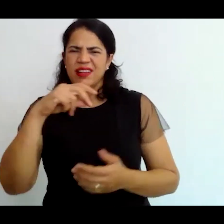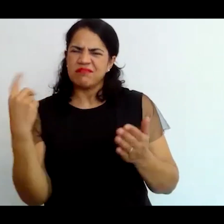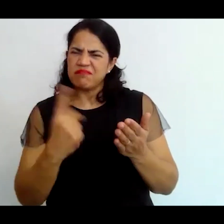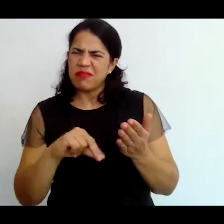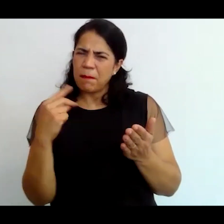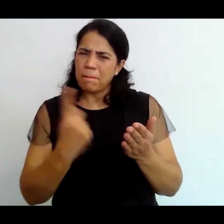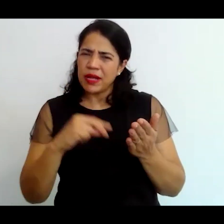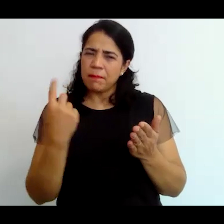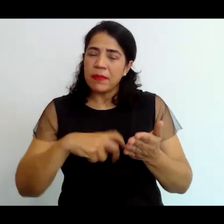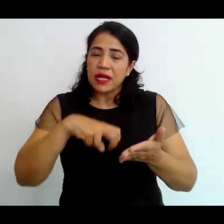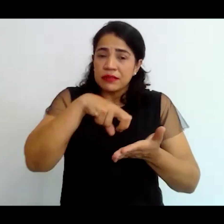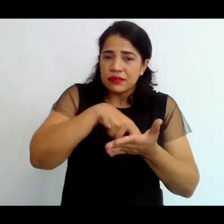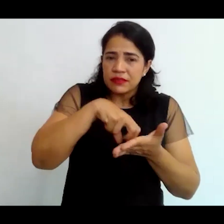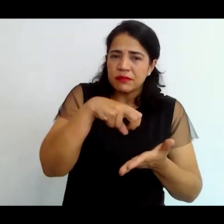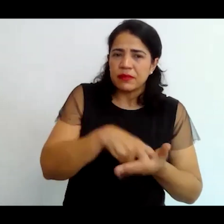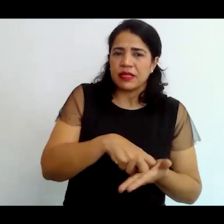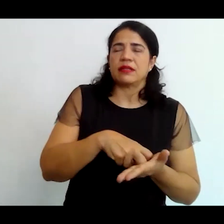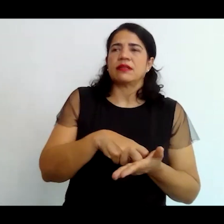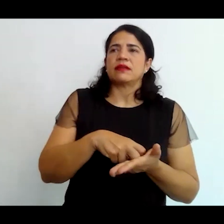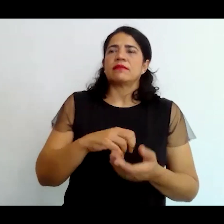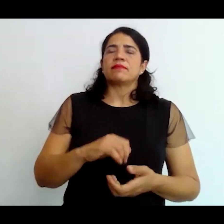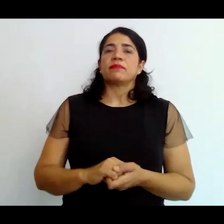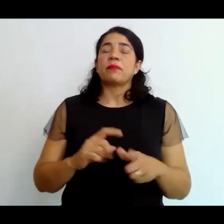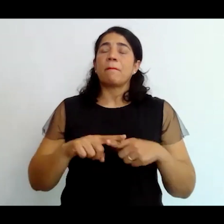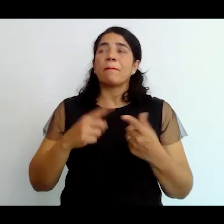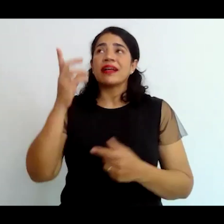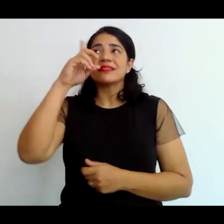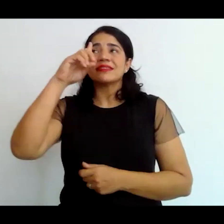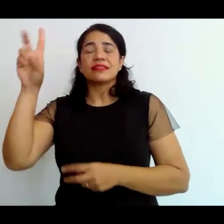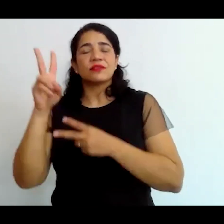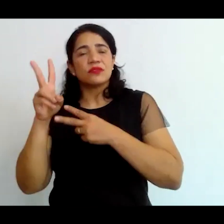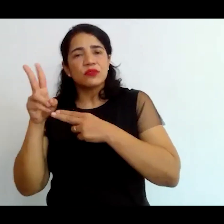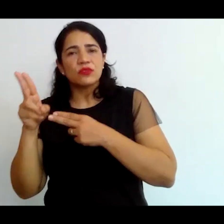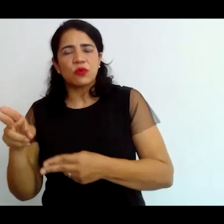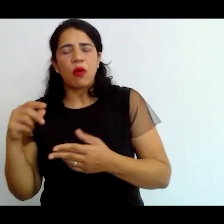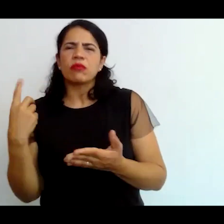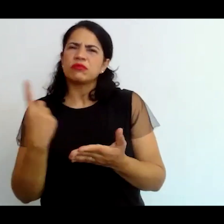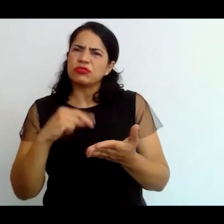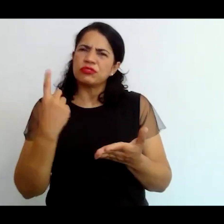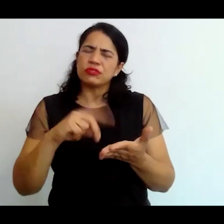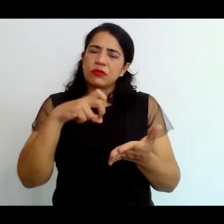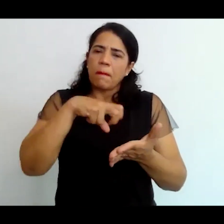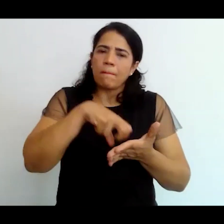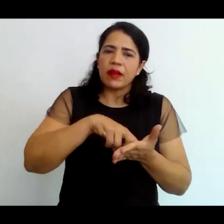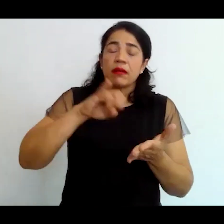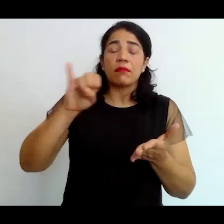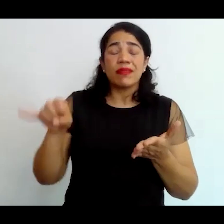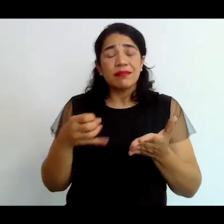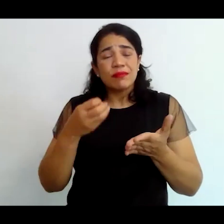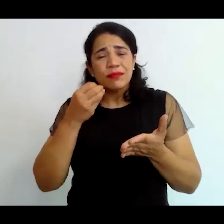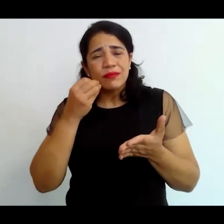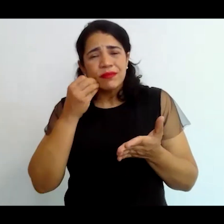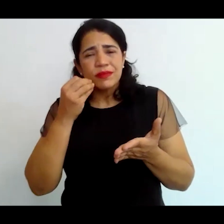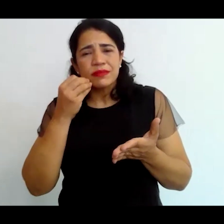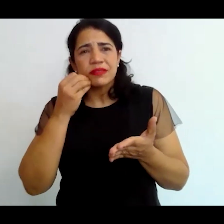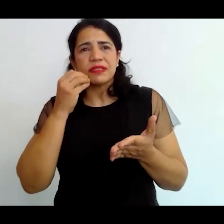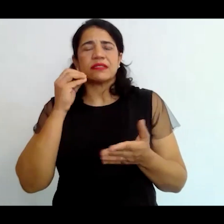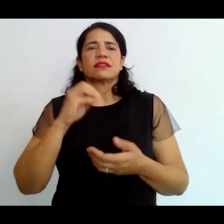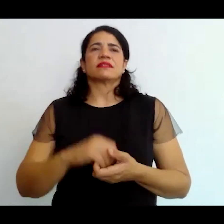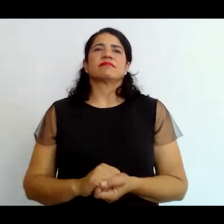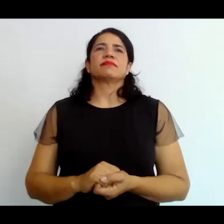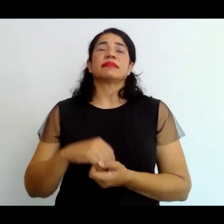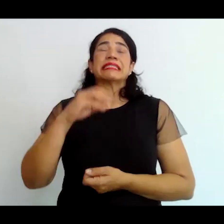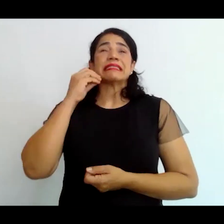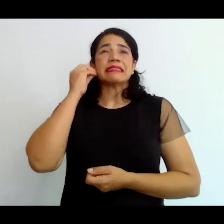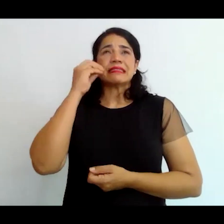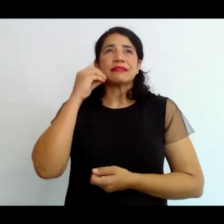aproveitamento, a fim de sermos participantes da sua santidade. A disciplina, irmão, tem um